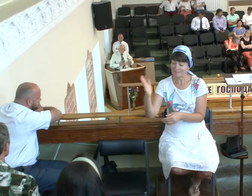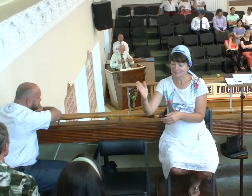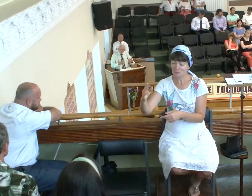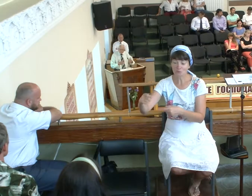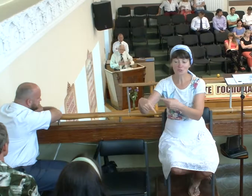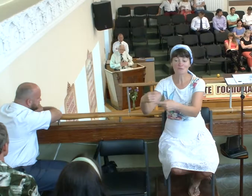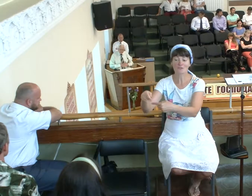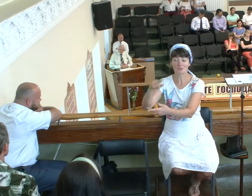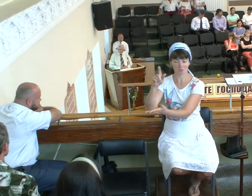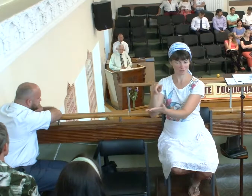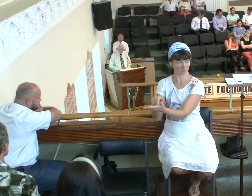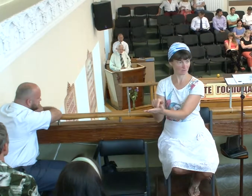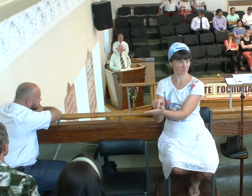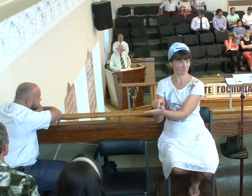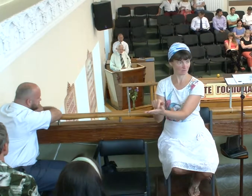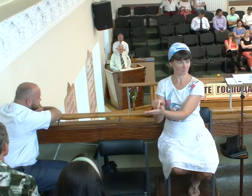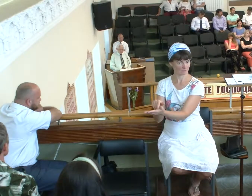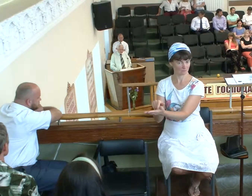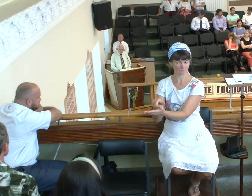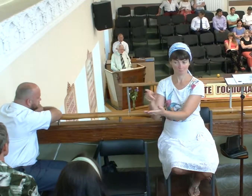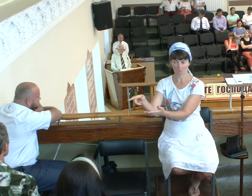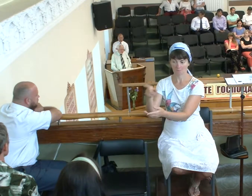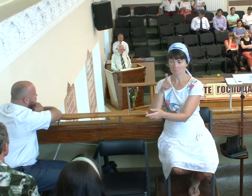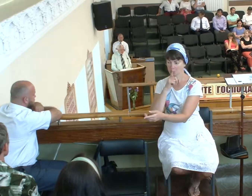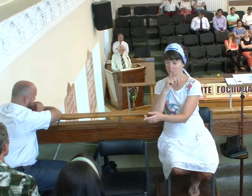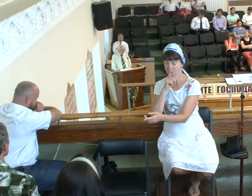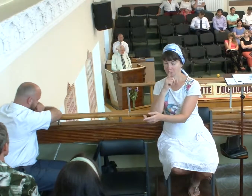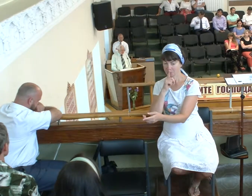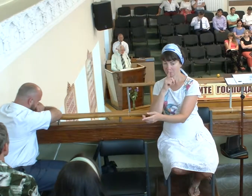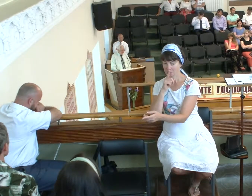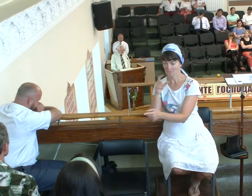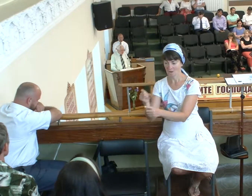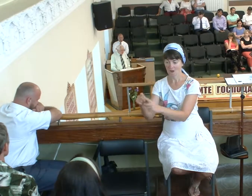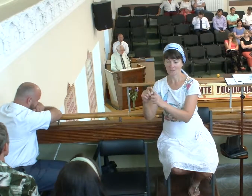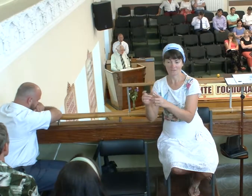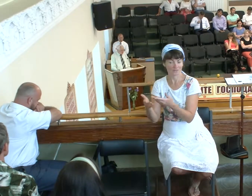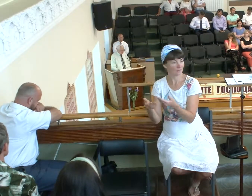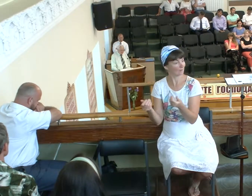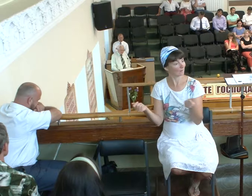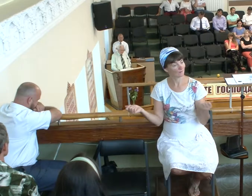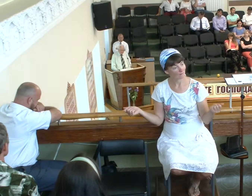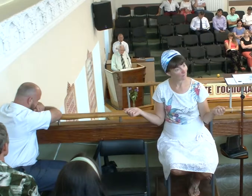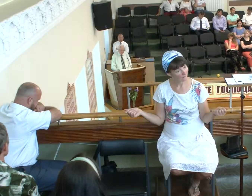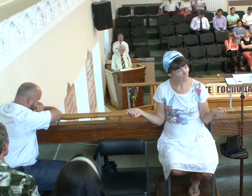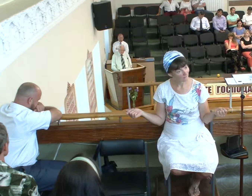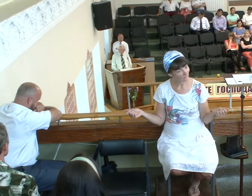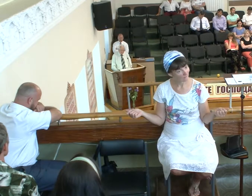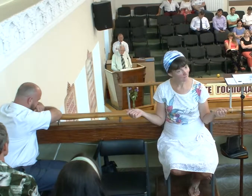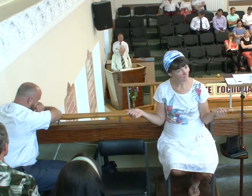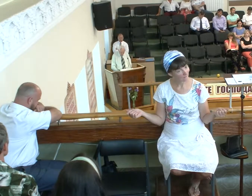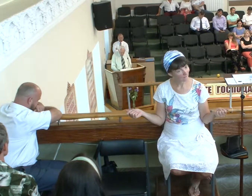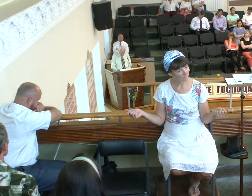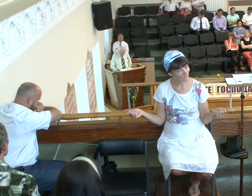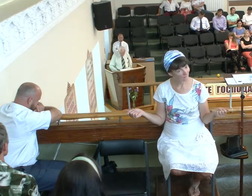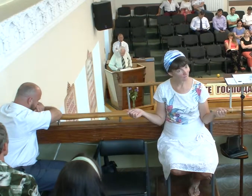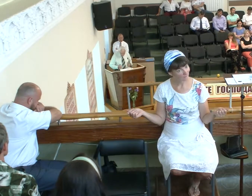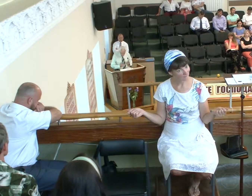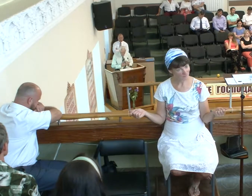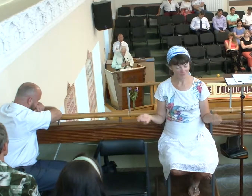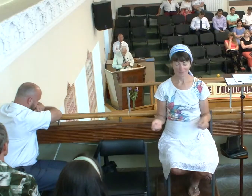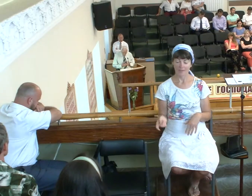ожидает. Он близок к переходу, и он не имел ответа, где он будет проводить вечность. И